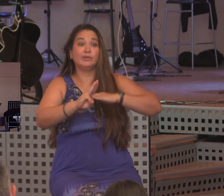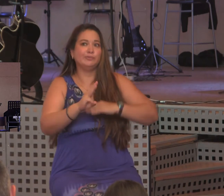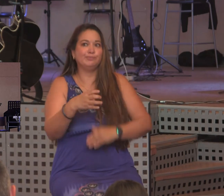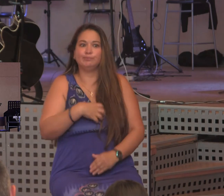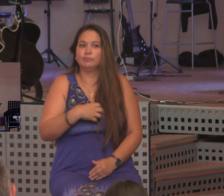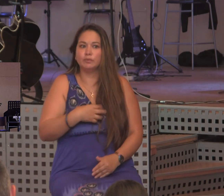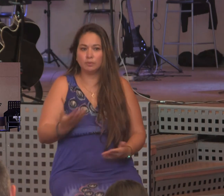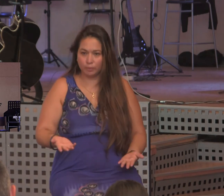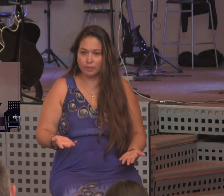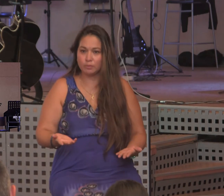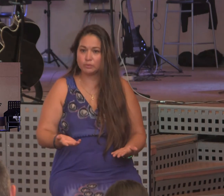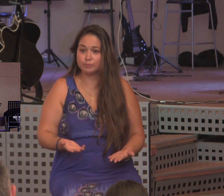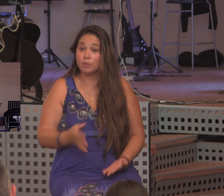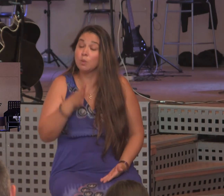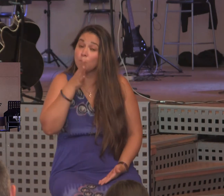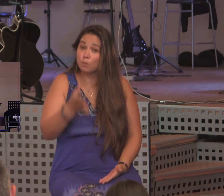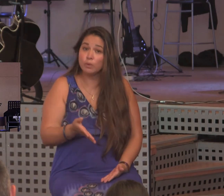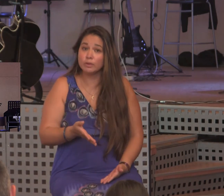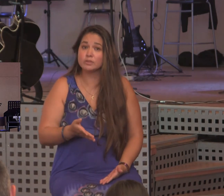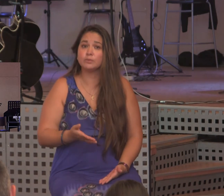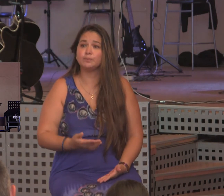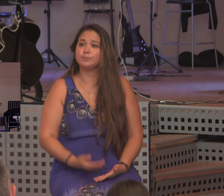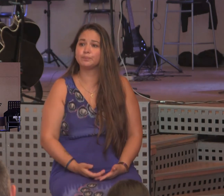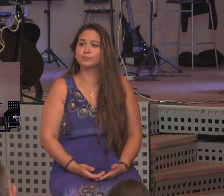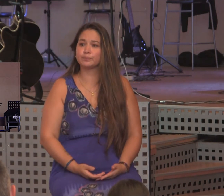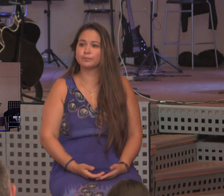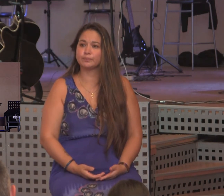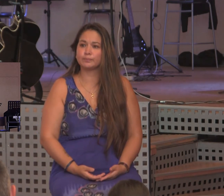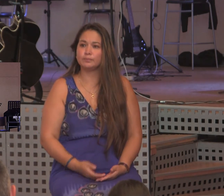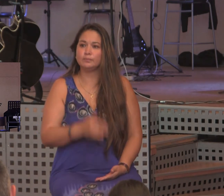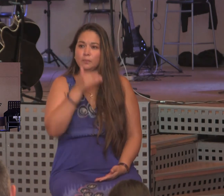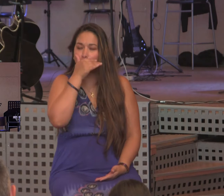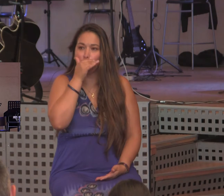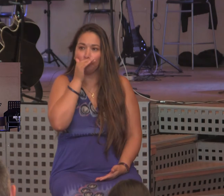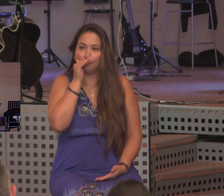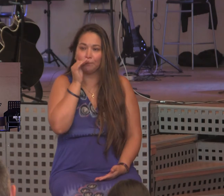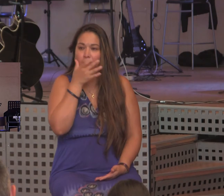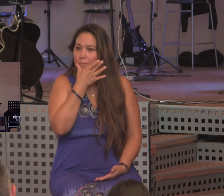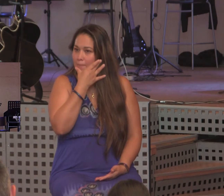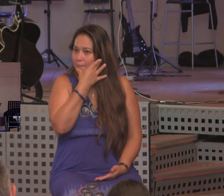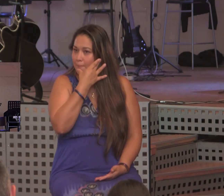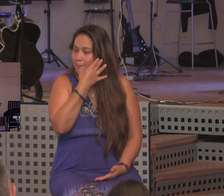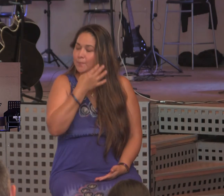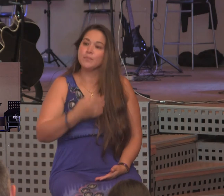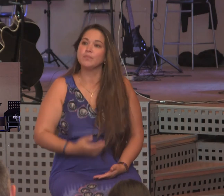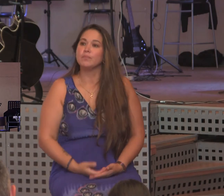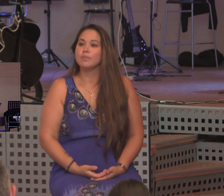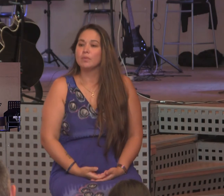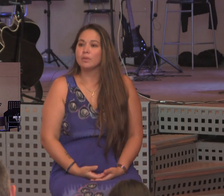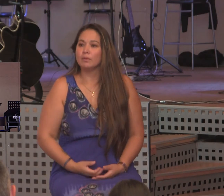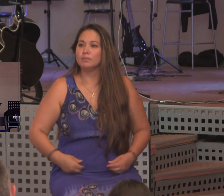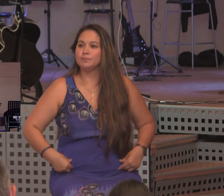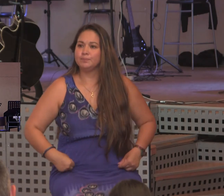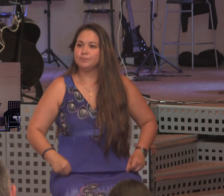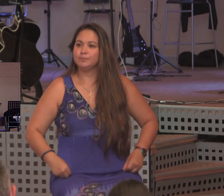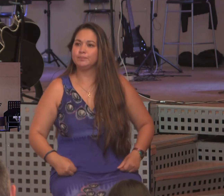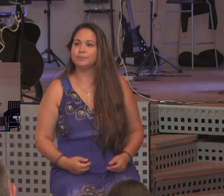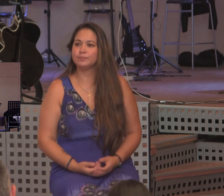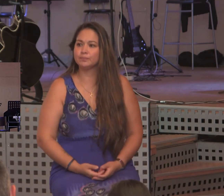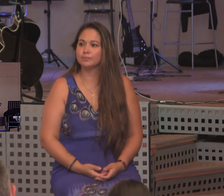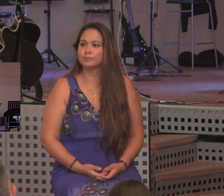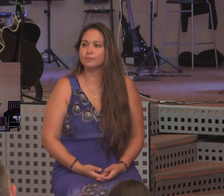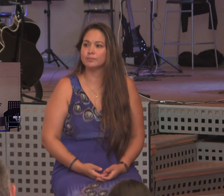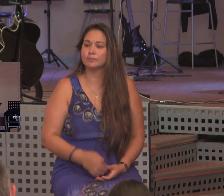profético. Por eso, y ahora corro un poquito por no leer todos los textos, vosotros lo